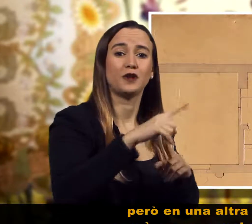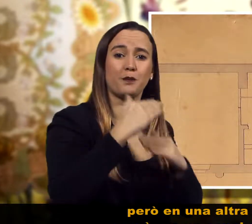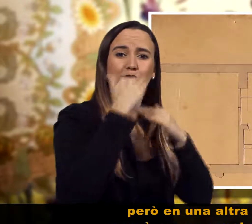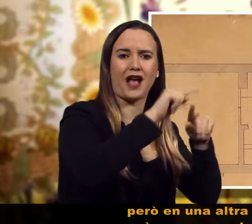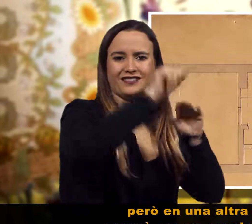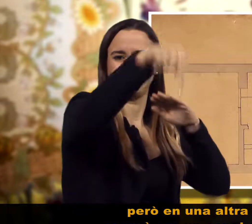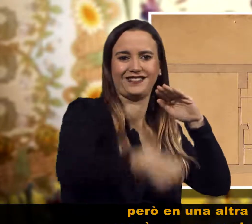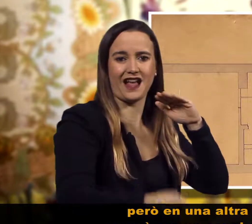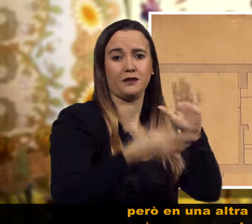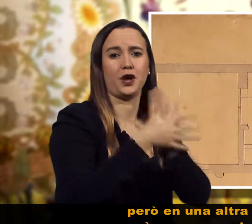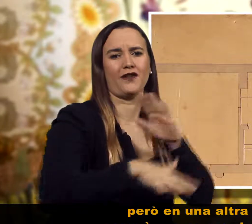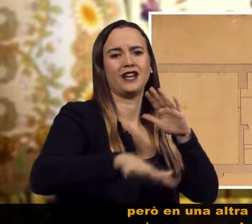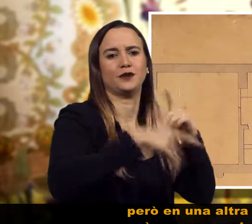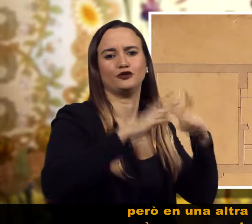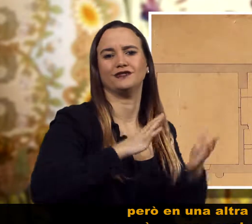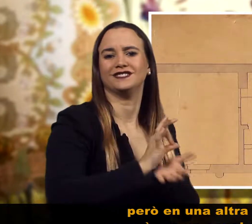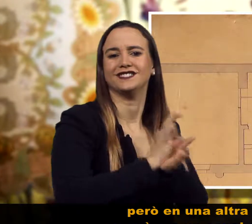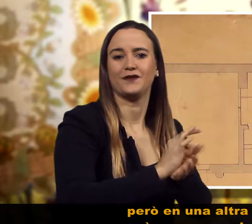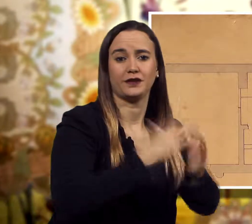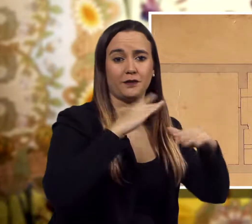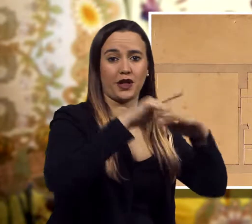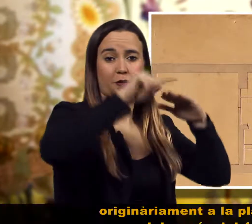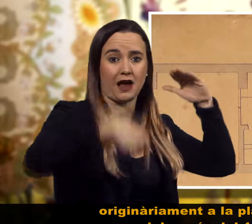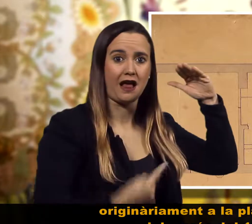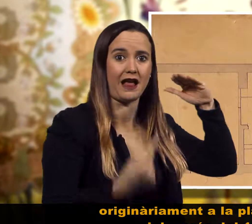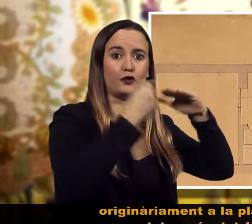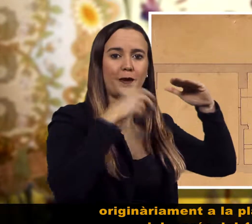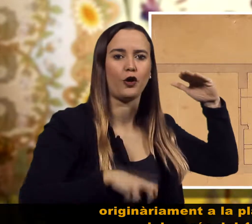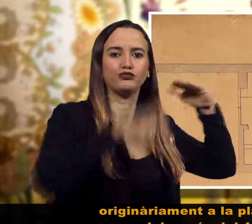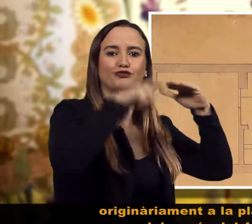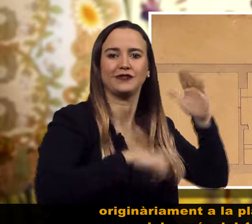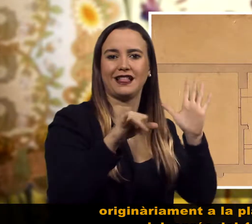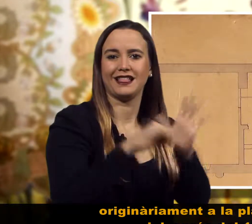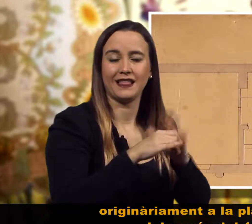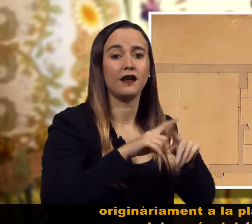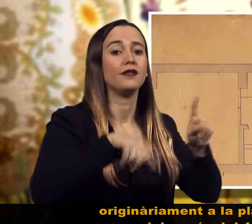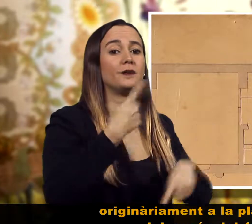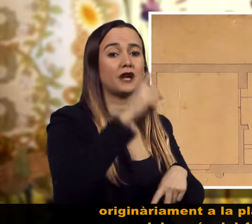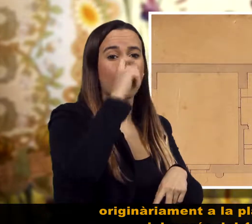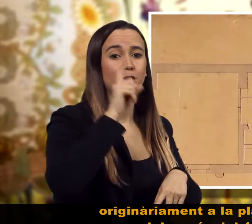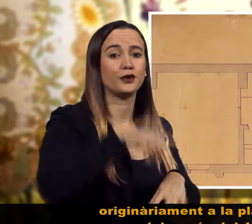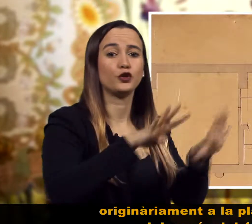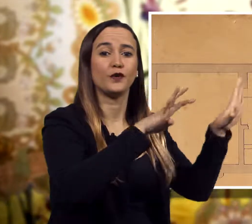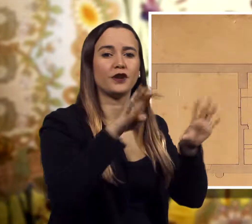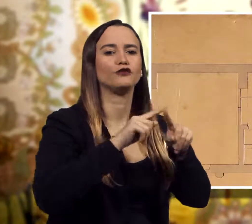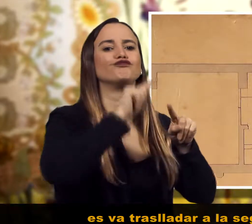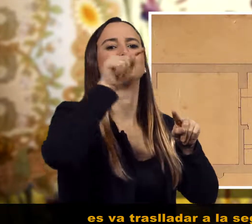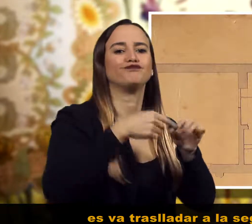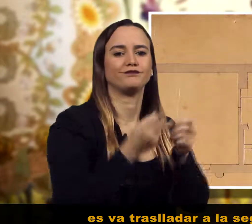una altra planta perquè era un espai del servei. Originàriament a la planta baixa, i després del 1900 es va traslladar